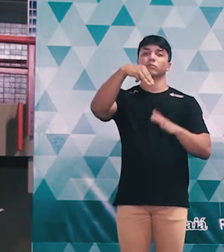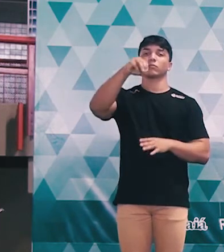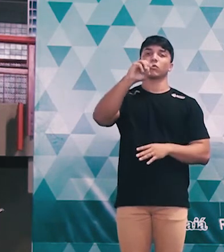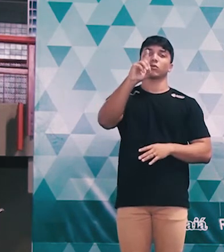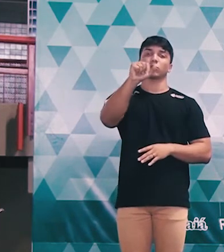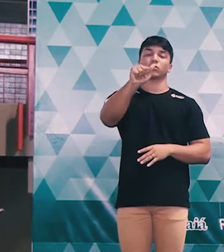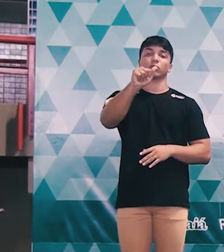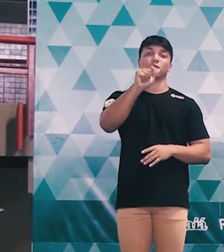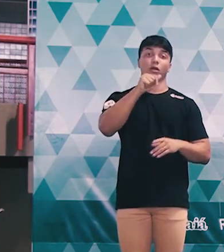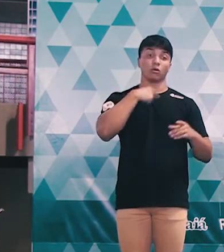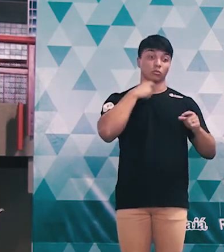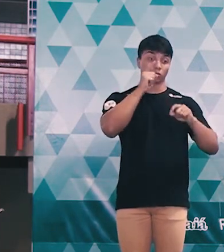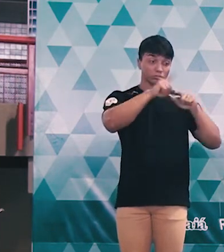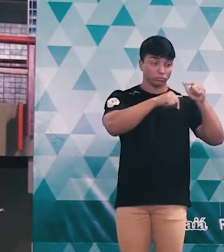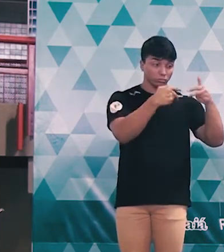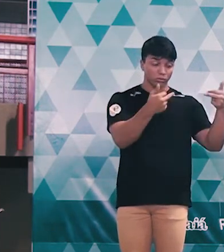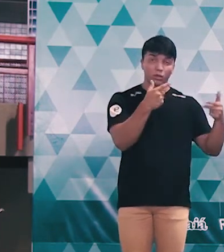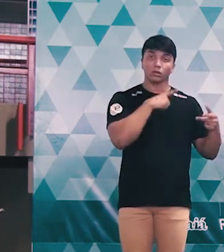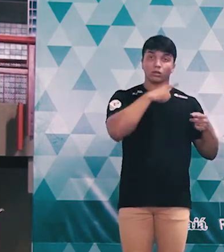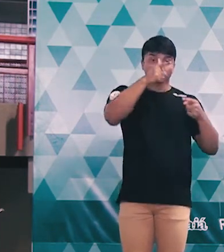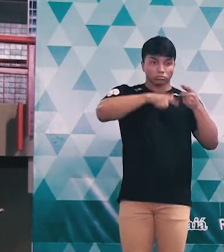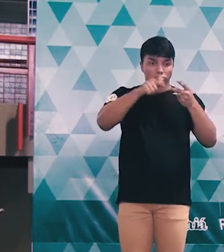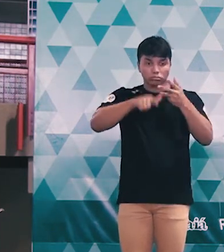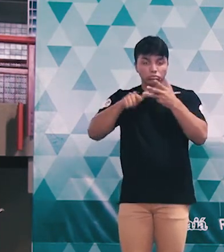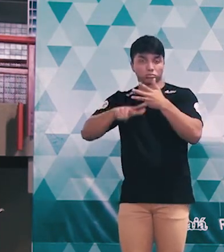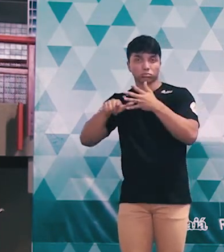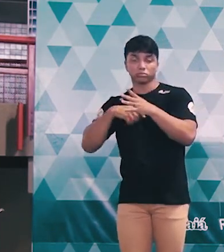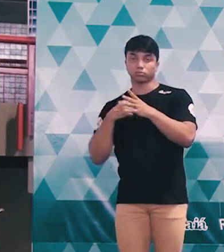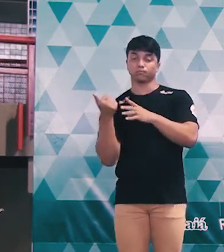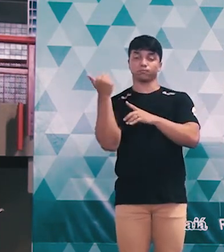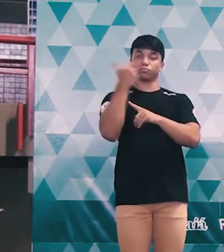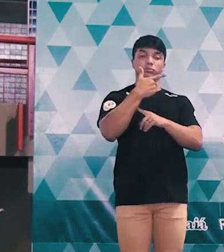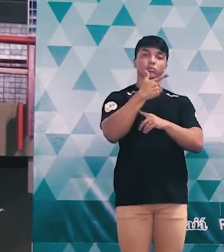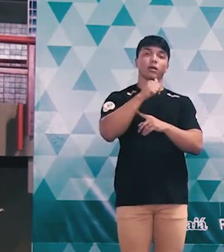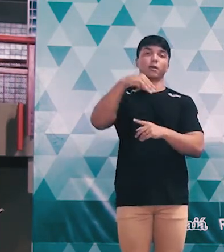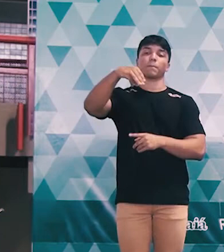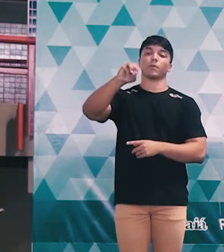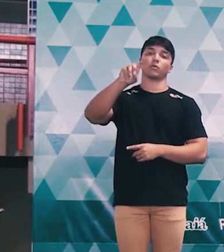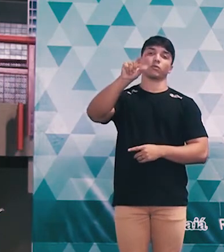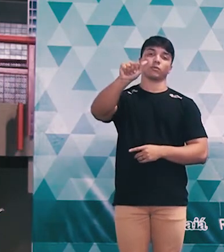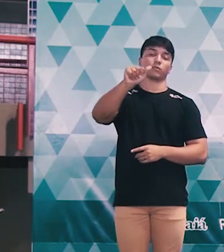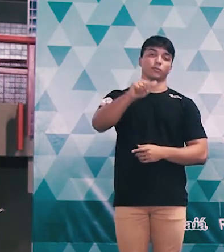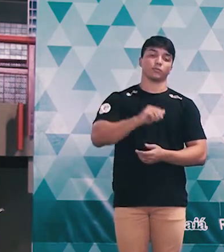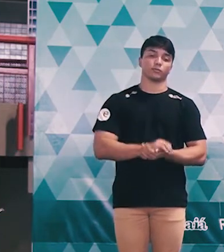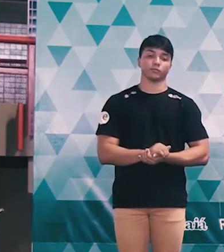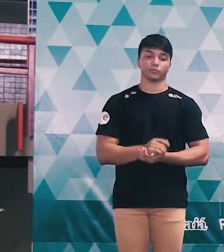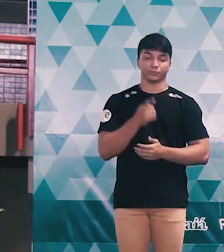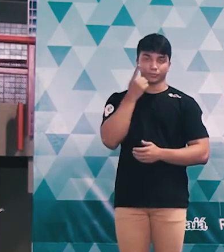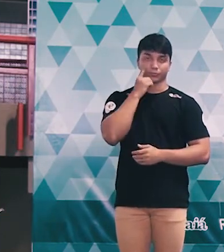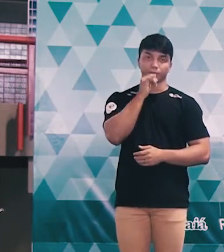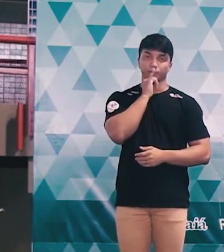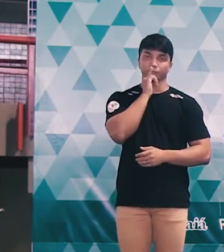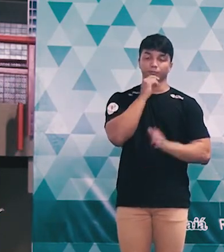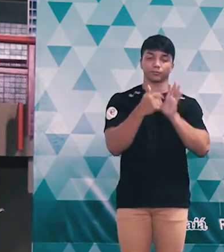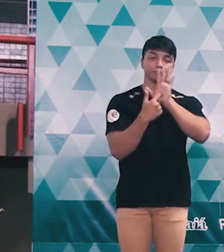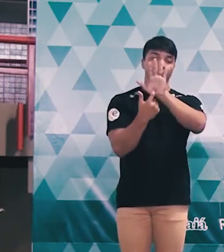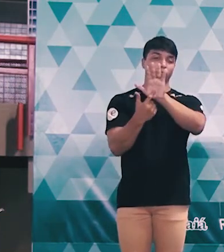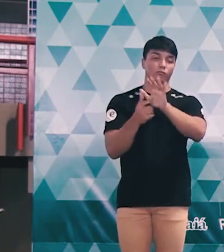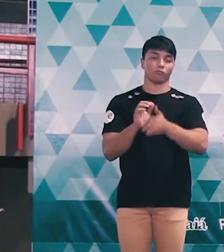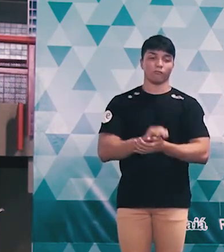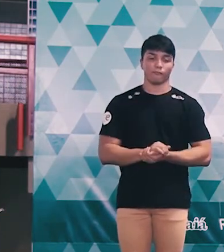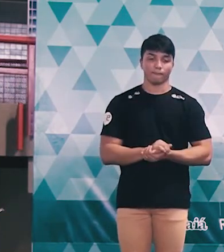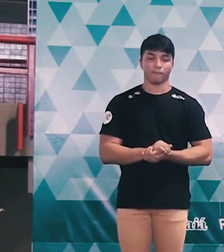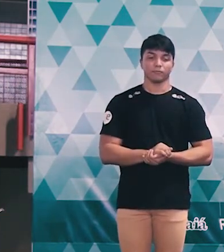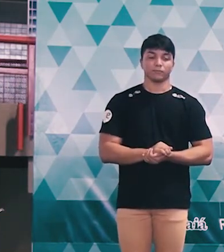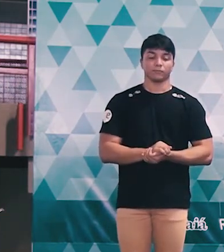moda? É o elemento que aparece mais vezes em um conjunto. Eu vou colocar aqui um exemplo antes da gente fazer a